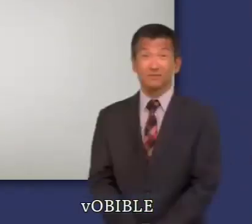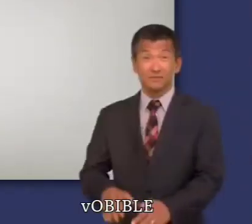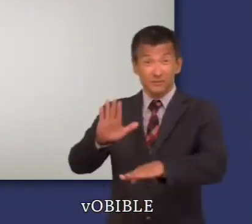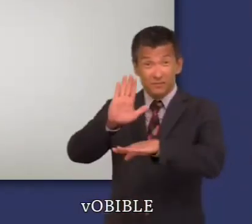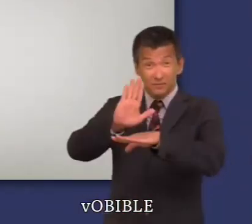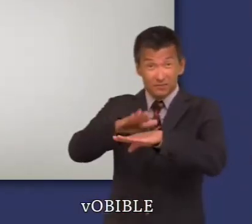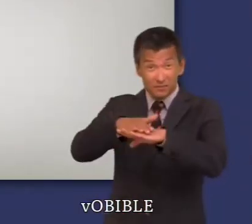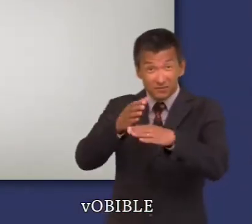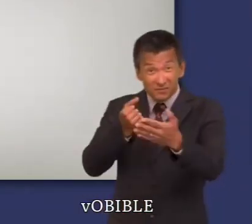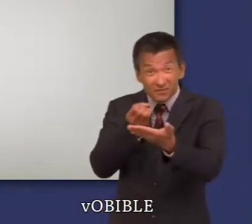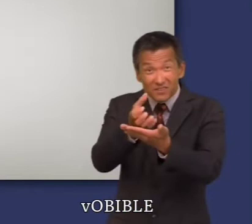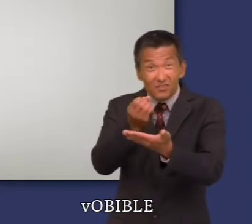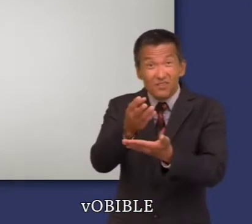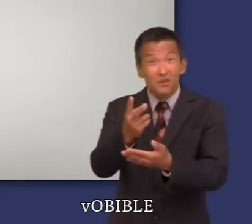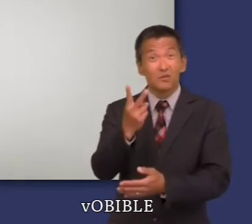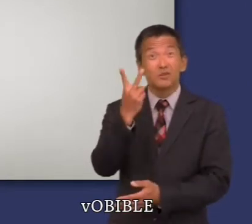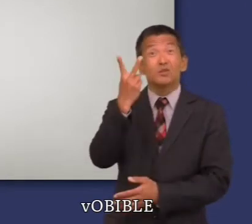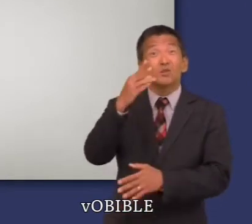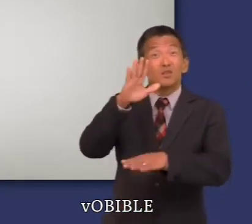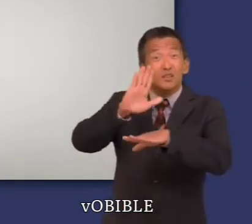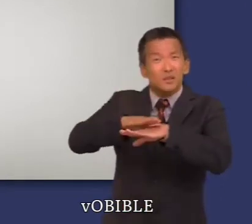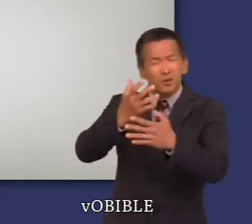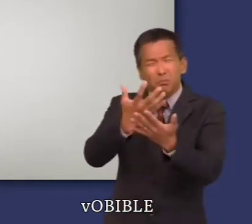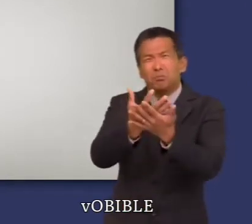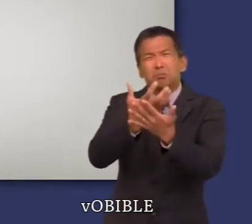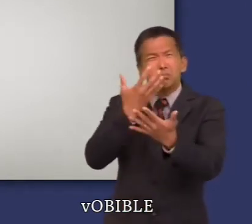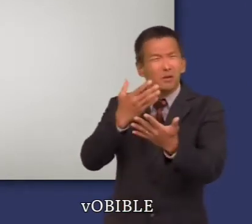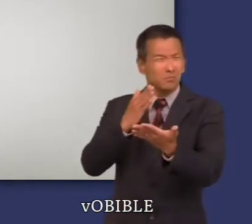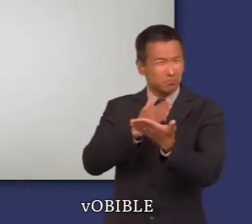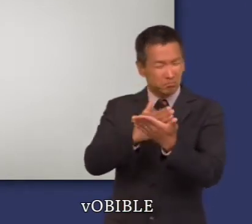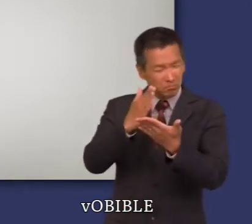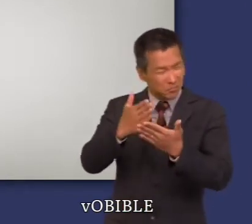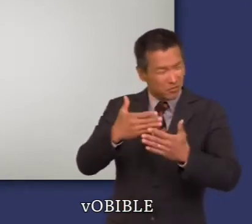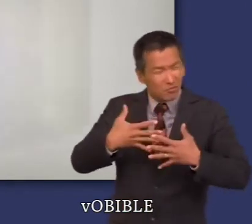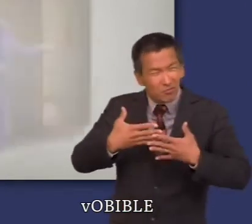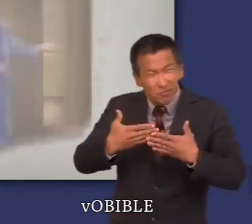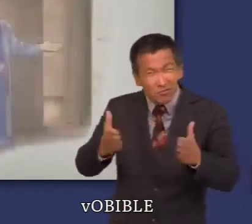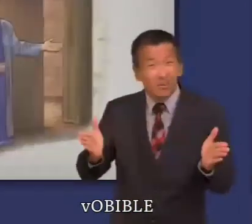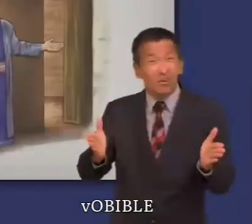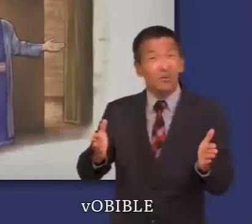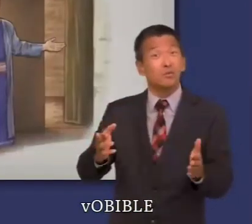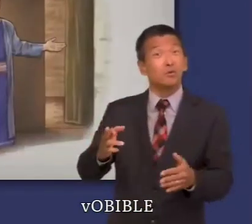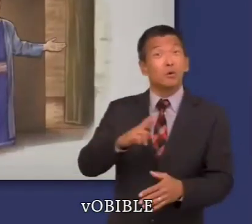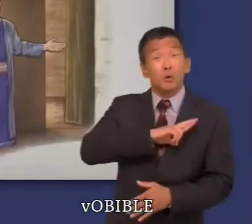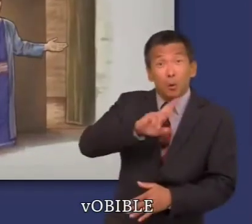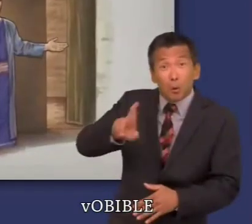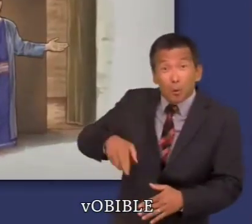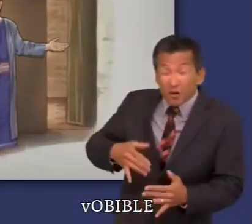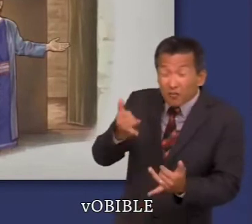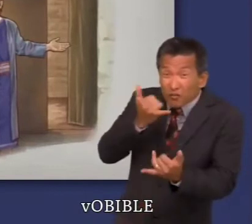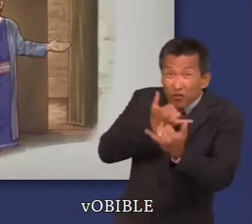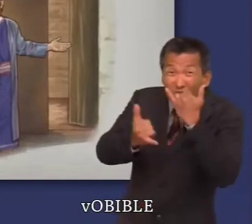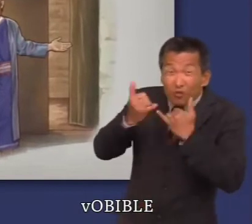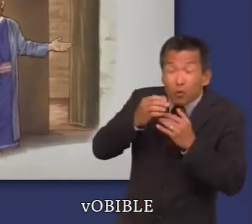Il lui dit aussi que des malheurs vont frapper sa famille et que le nouveau-né de Bethsabée va mourir.